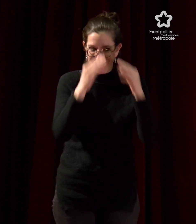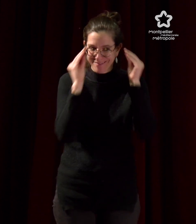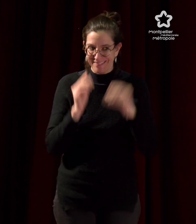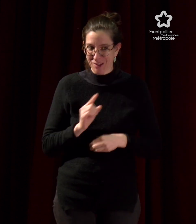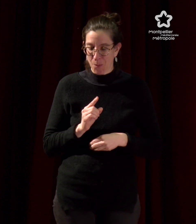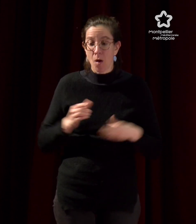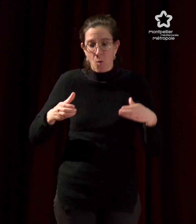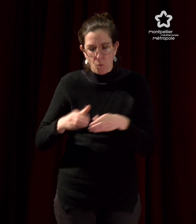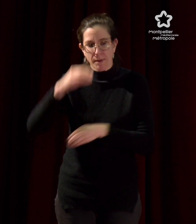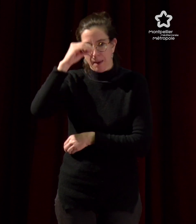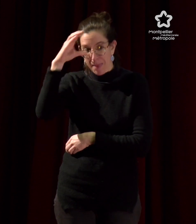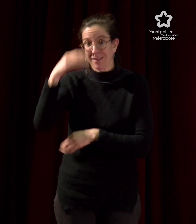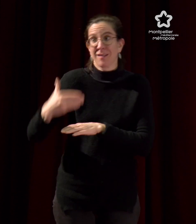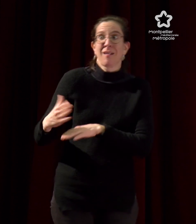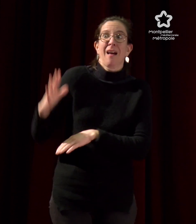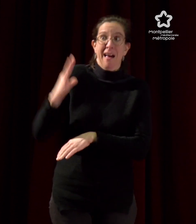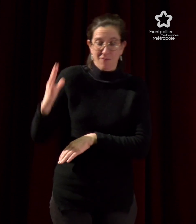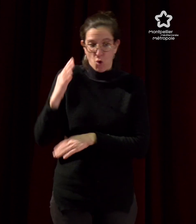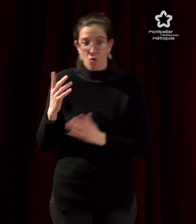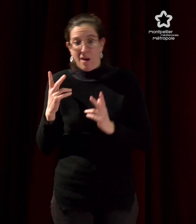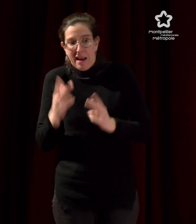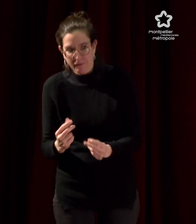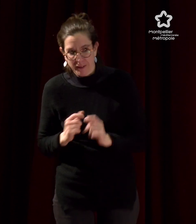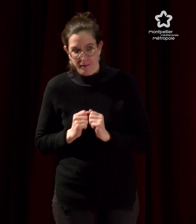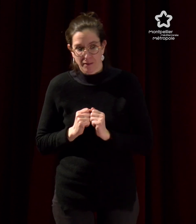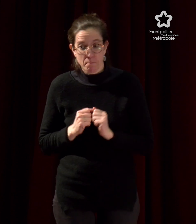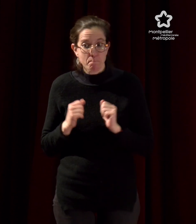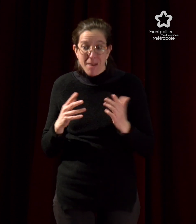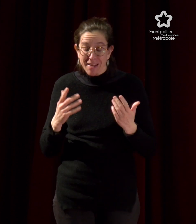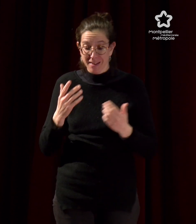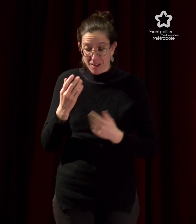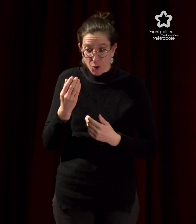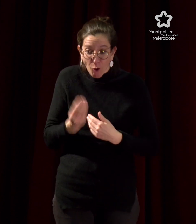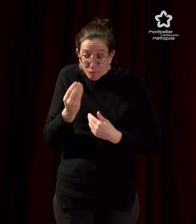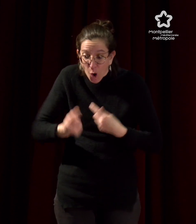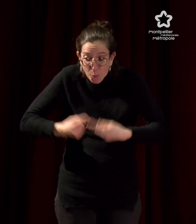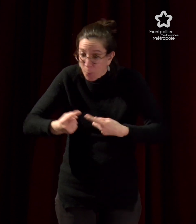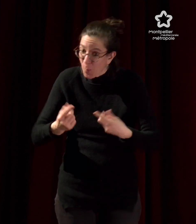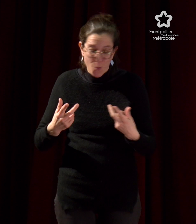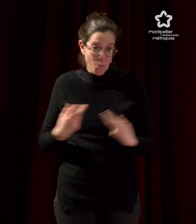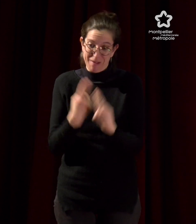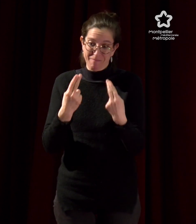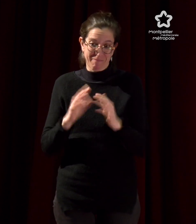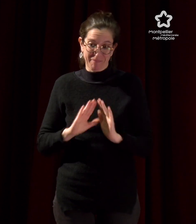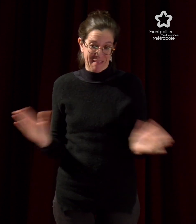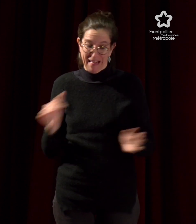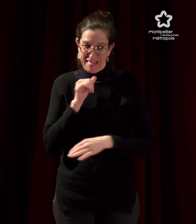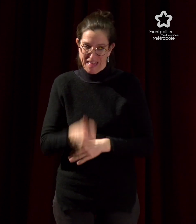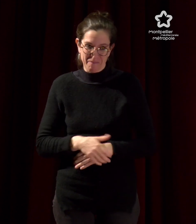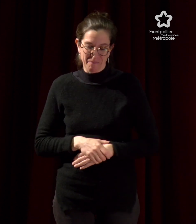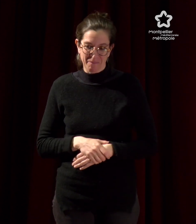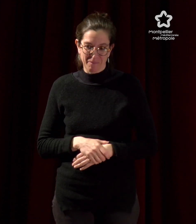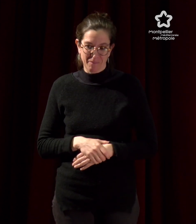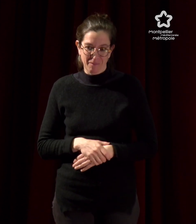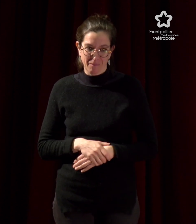sapiens qui sont venus avant, mais en tous les cas, ils n'ont pas laissé de descendants génétiques. Eux, rien du tout, quoi.